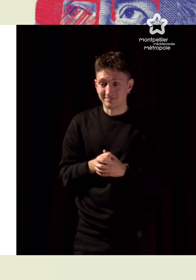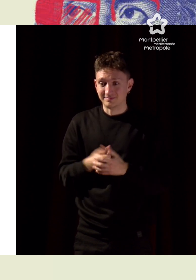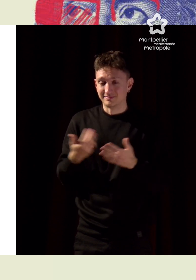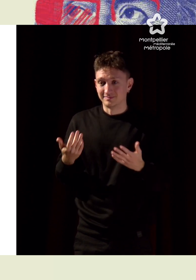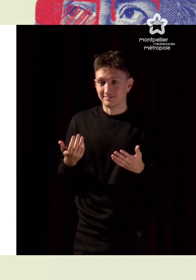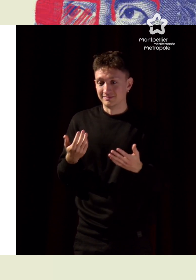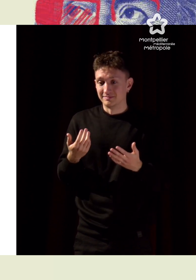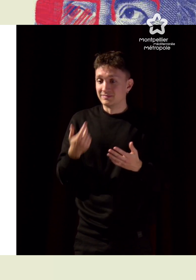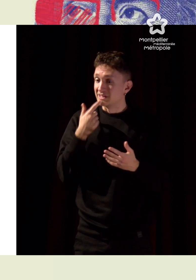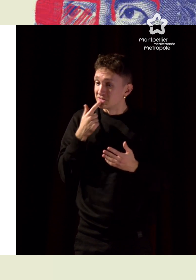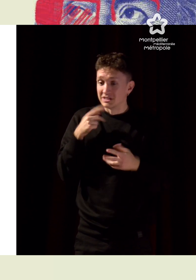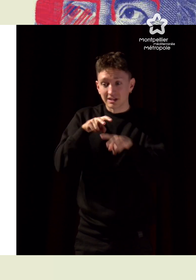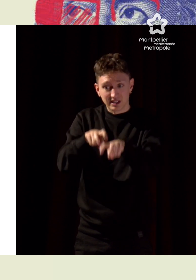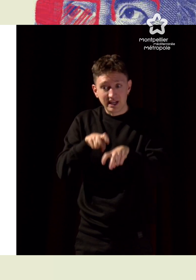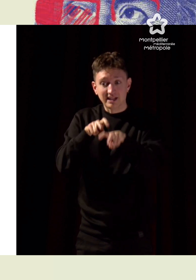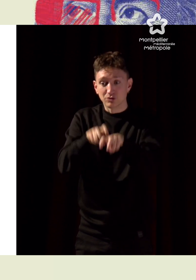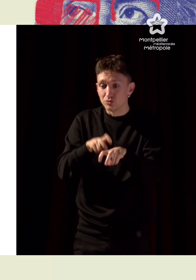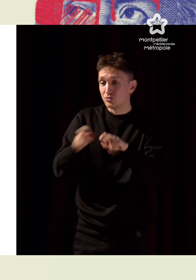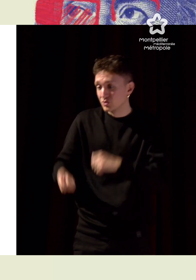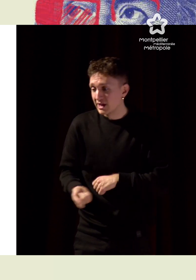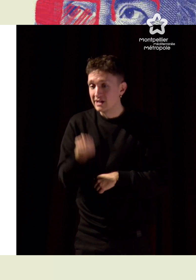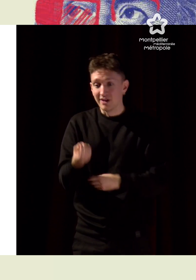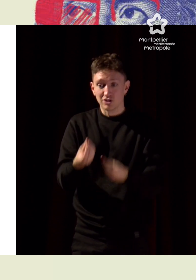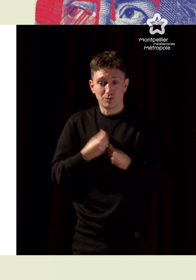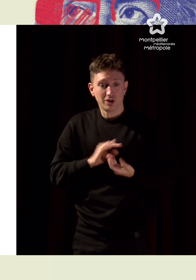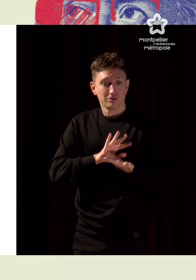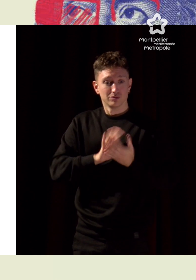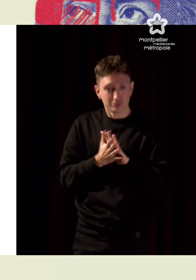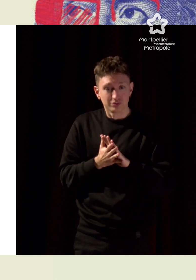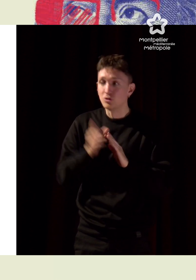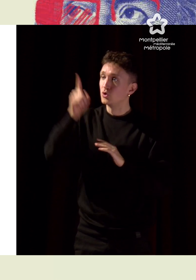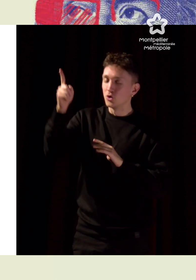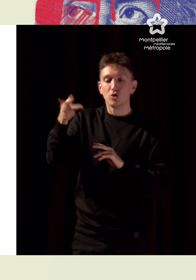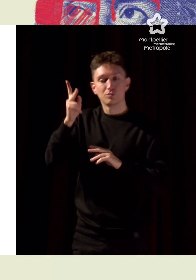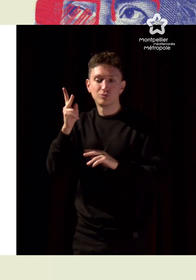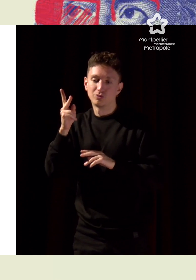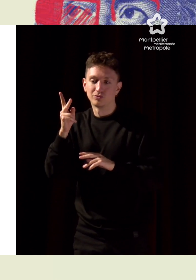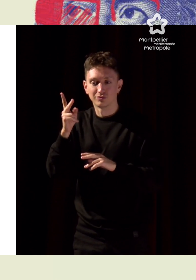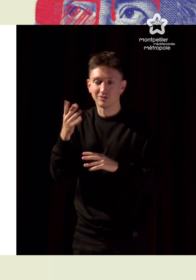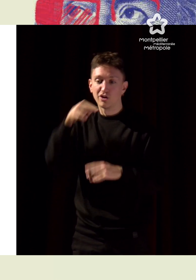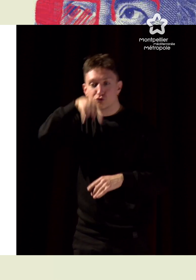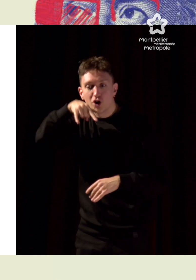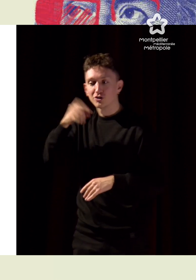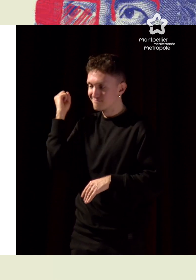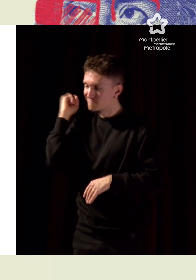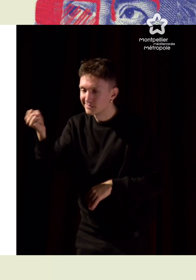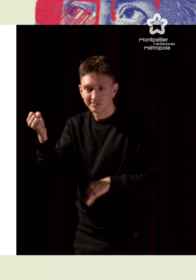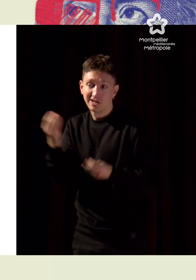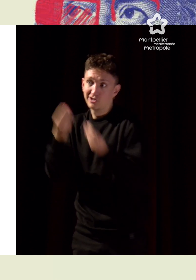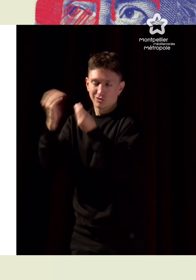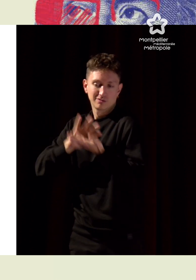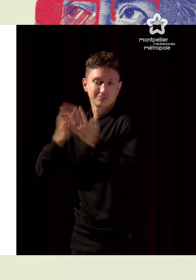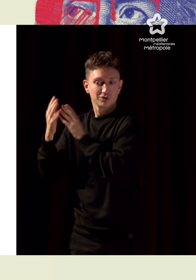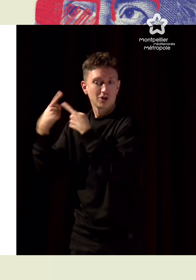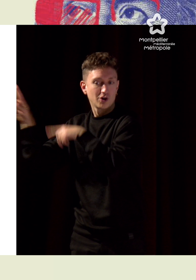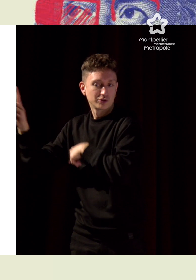par exemple agriculteur, on devient éleveur, on se met à chasser des phoques, donc c'est des changements culturels, et en retour, on va